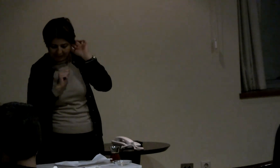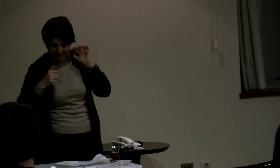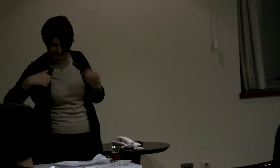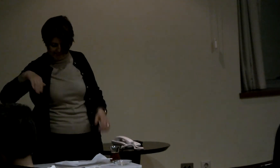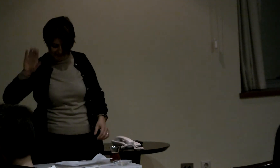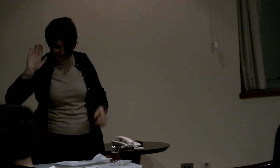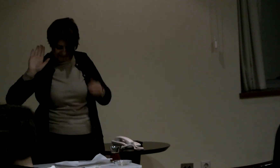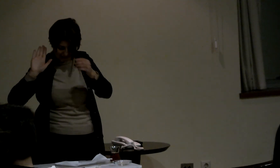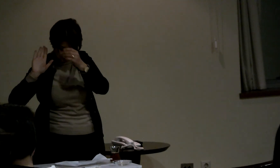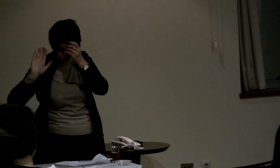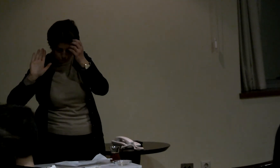Değilse zaten değil diyor.